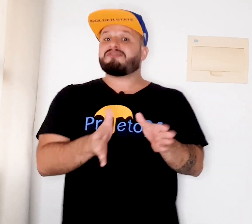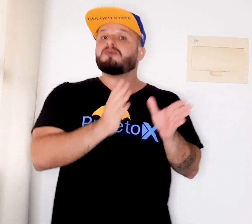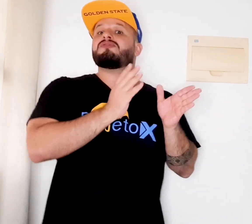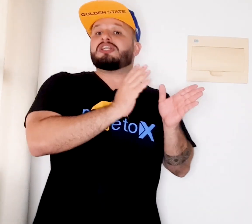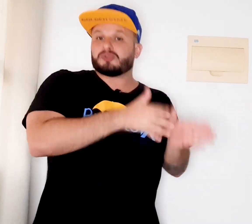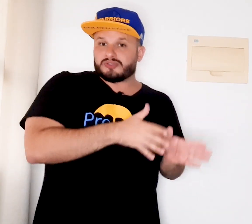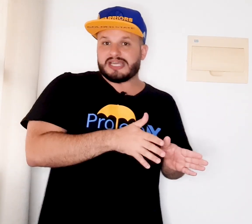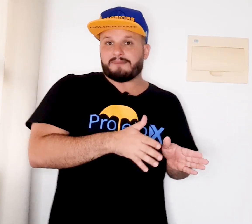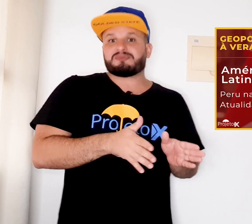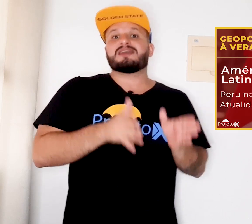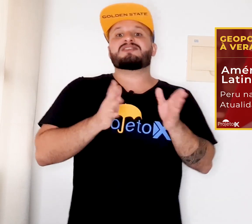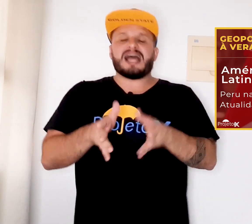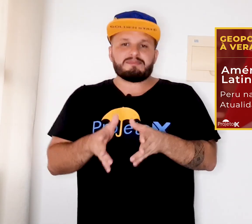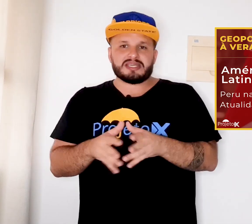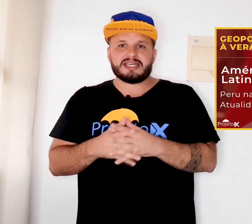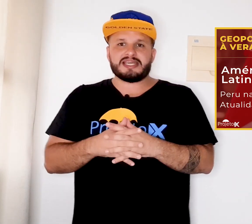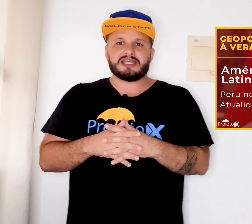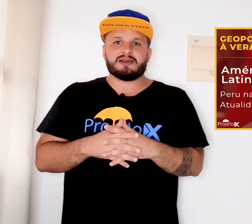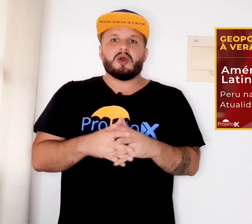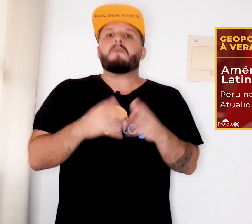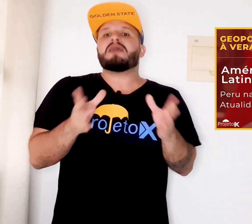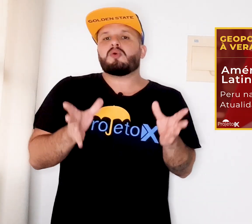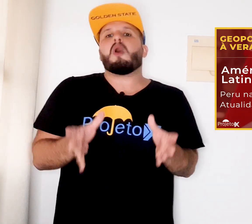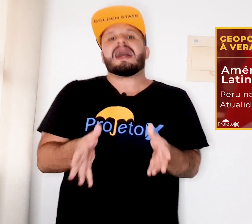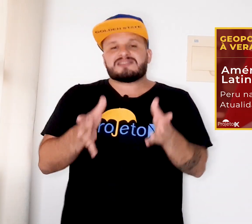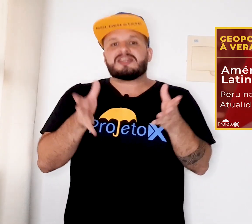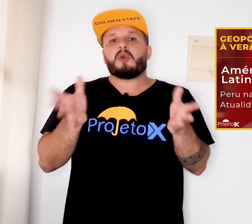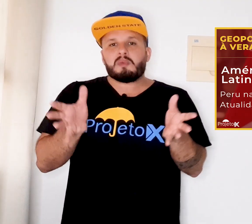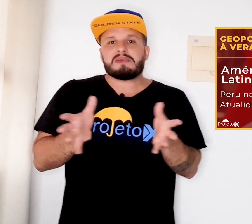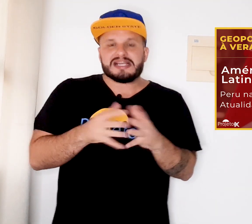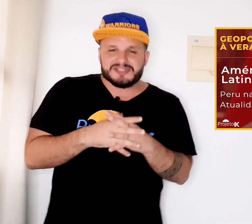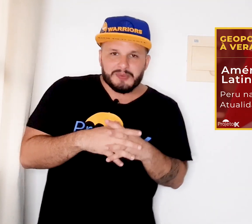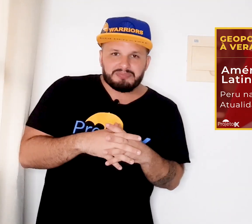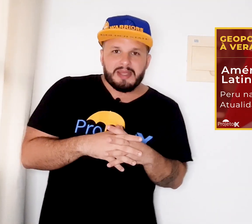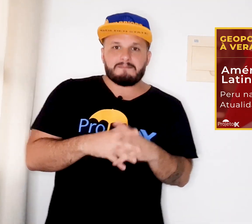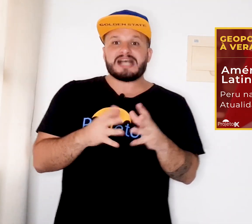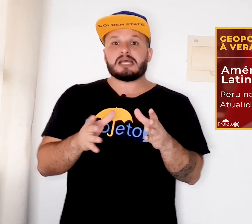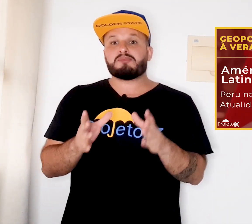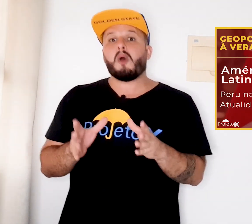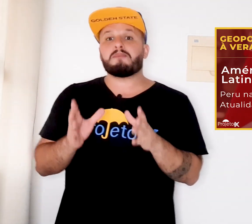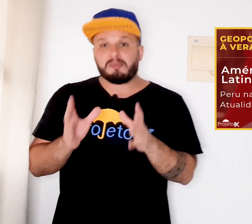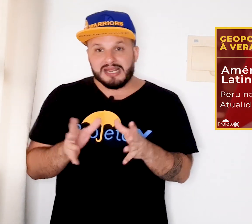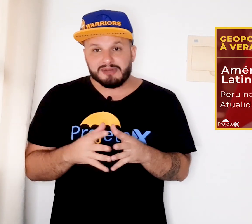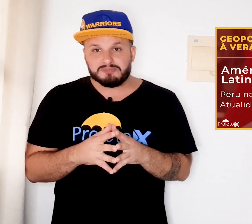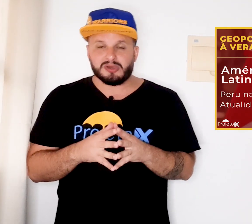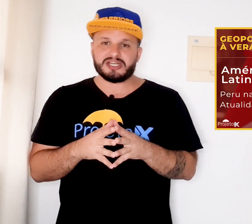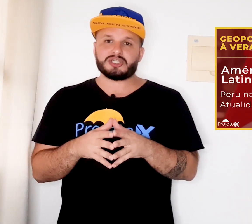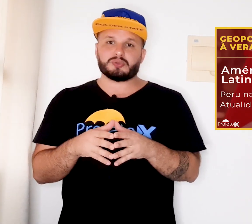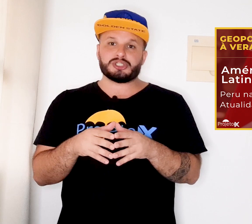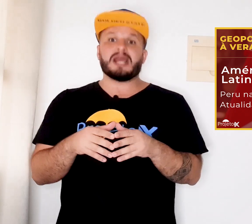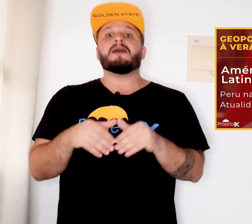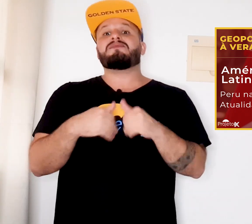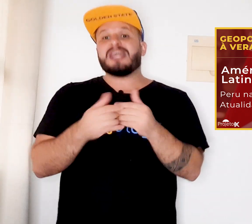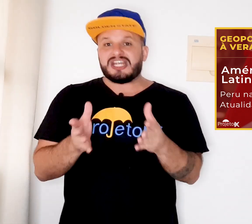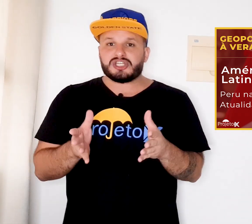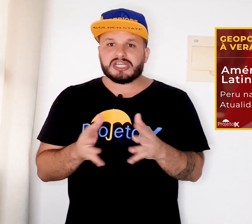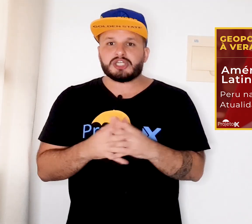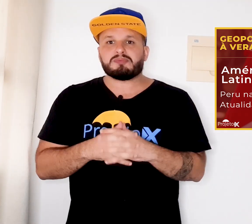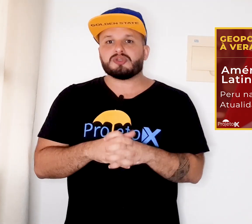viu o vídeo do Zé sabe que o Peru, assim como o Brasil, passa por problemas políticos desde que